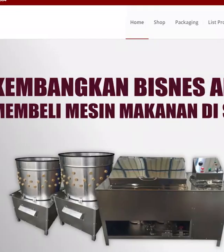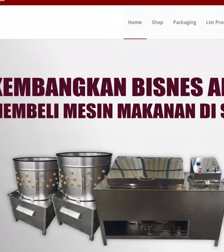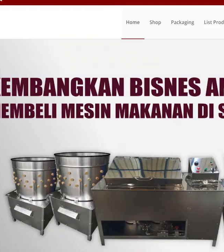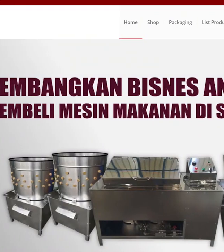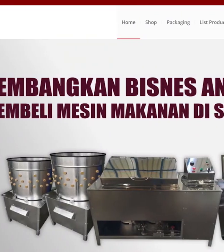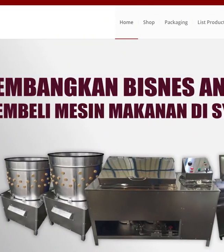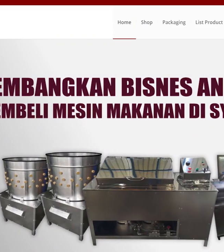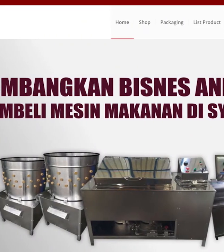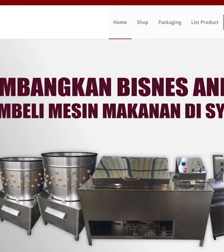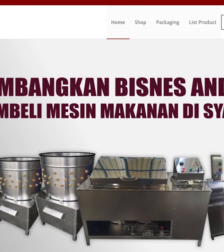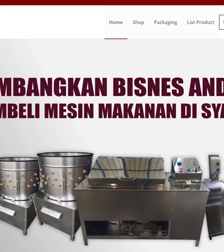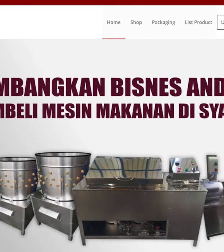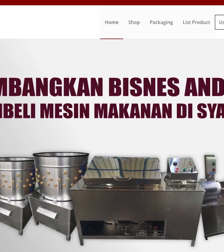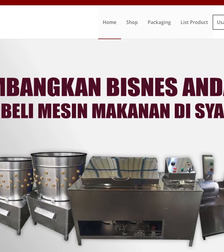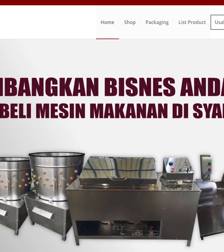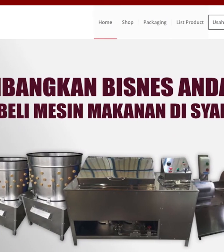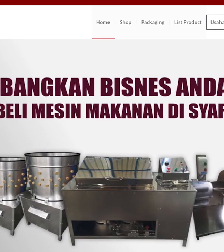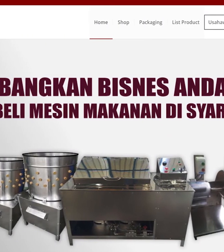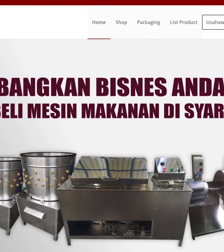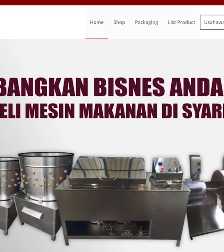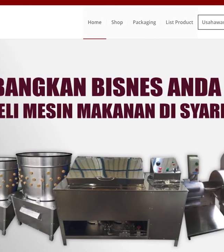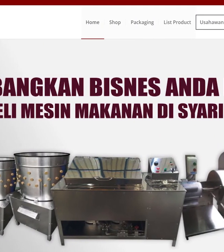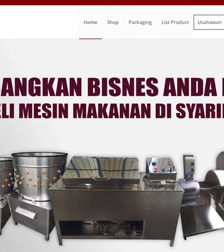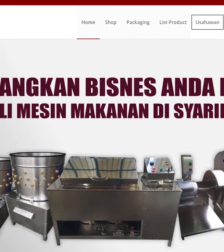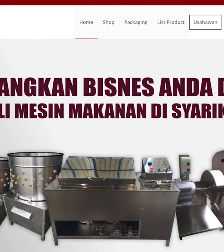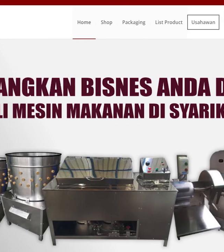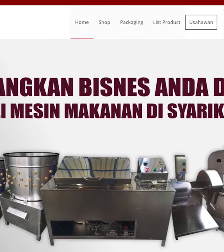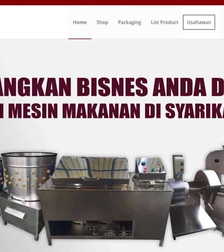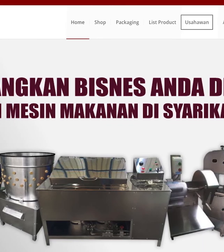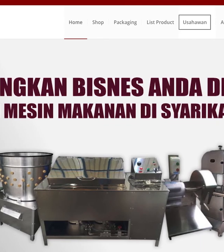Dan jangan lupa visit website kami kedaimesinmakanan.com.